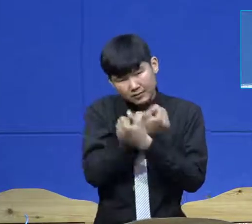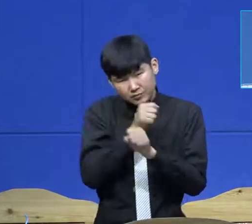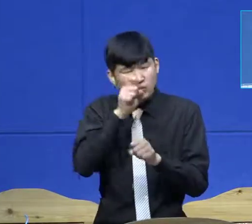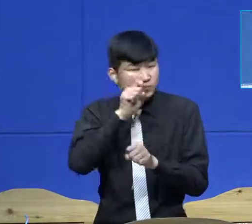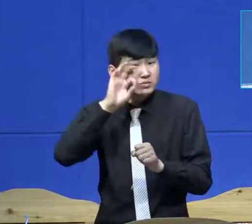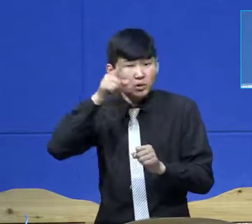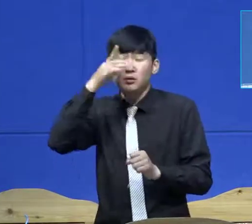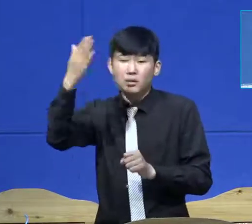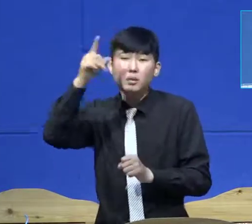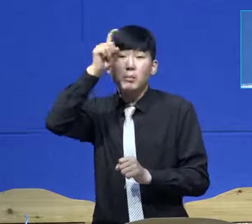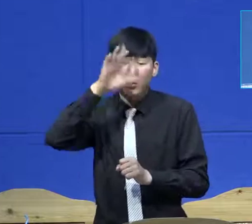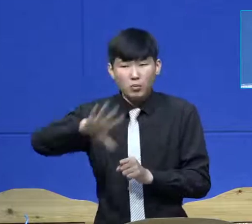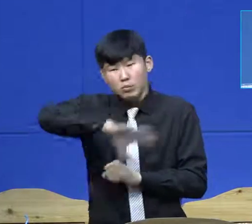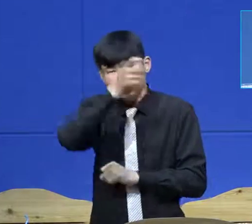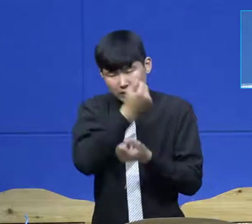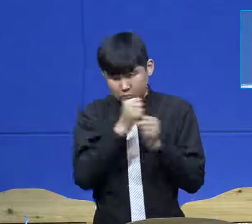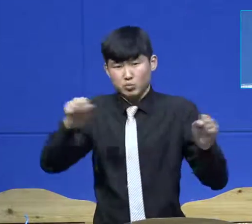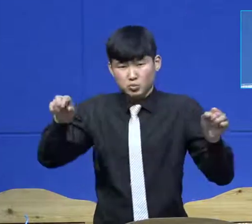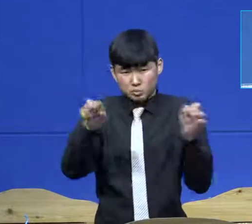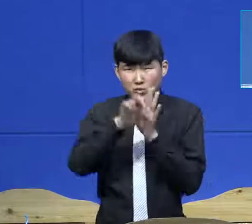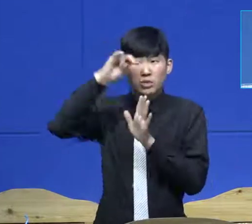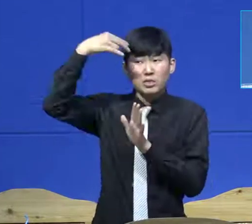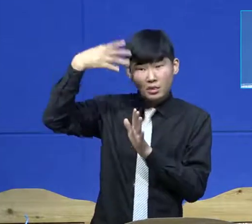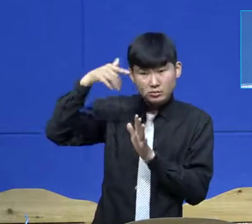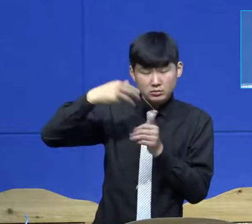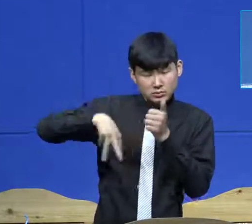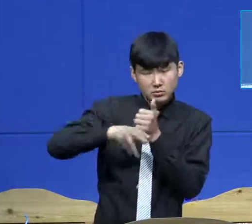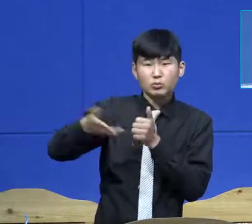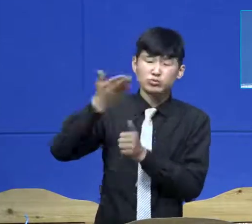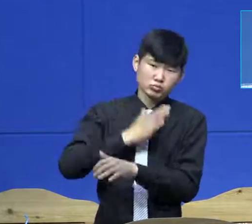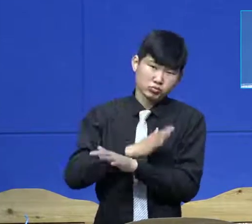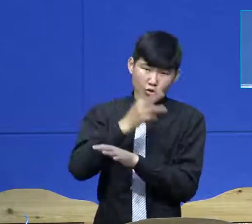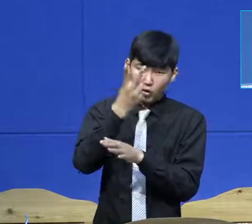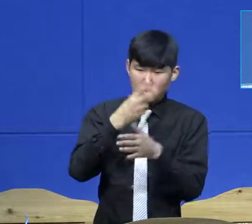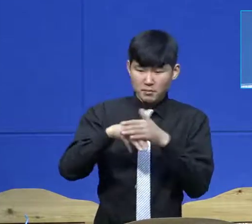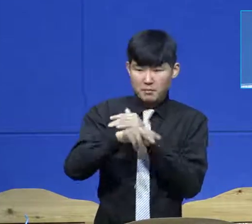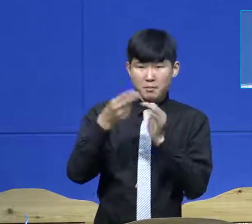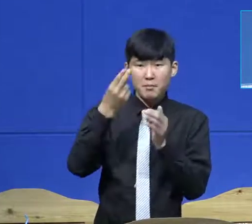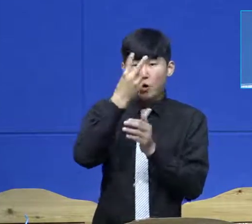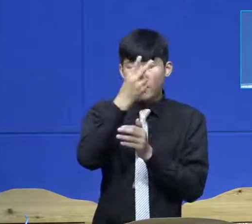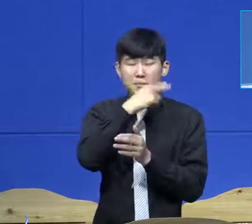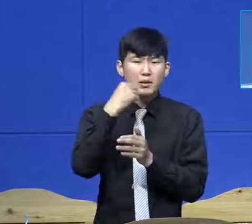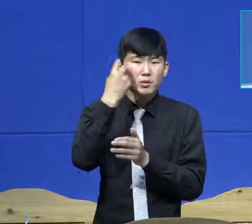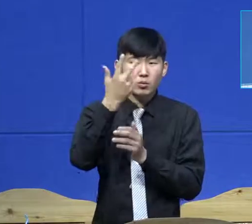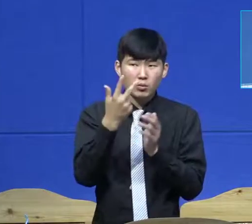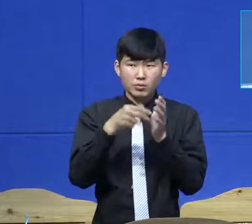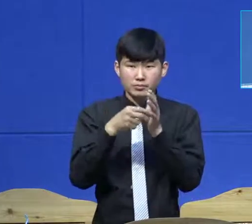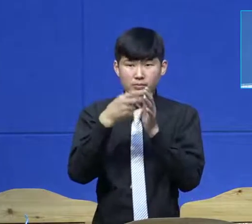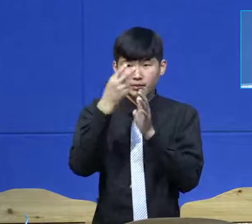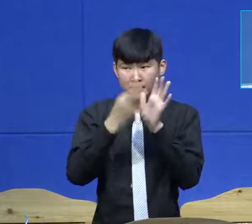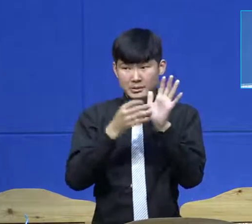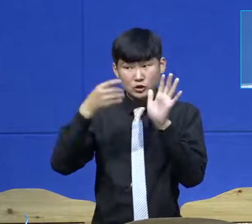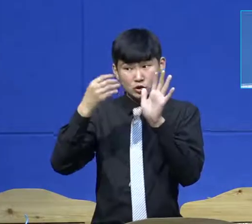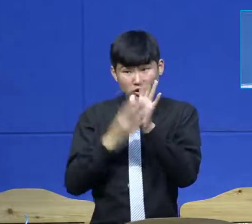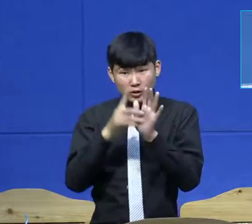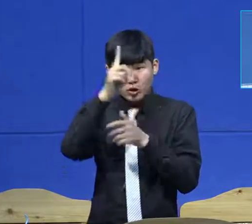тэр бурхан бүхэн аврагдаж болохоор нэгүсэл сайн мэдээг өгсөн. 2-р Петр 3:8-9-с харуул нэг